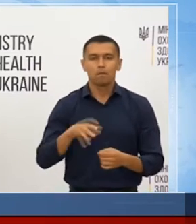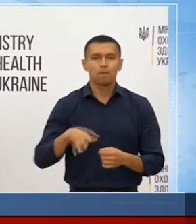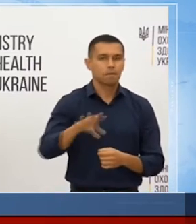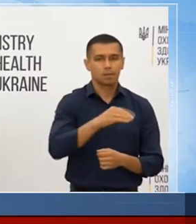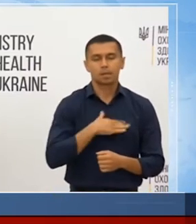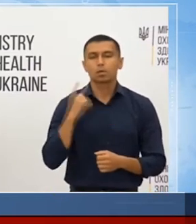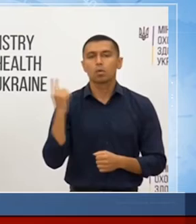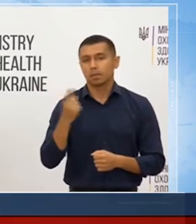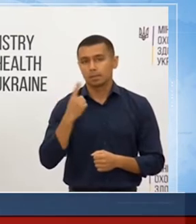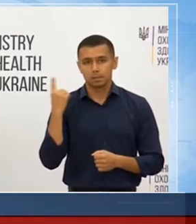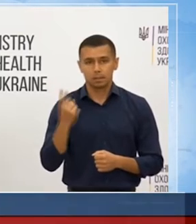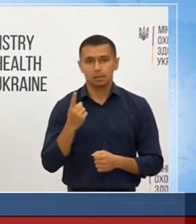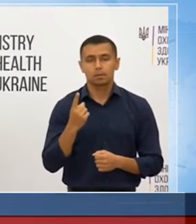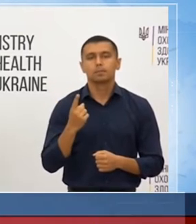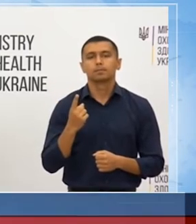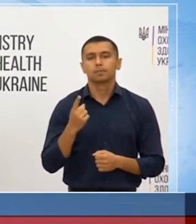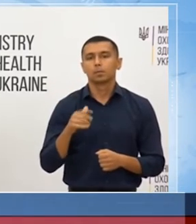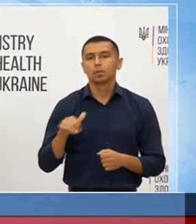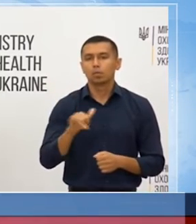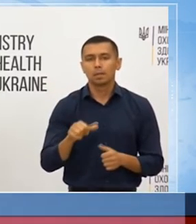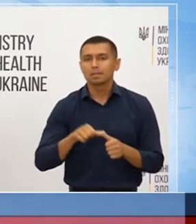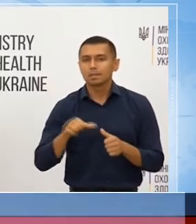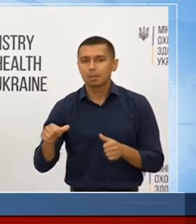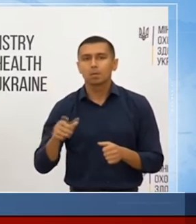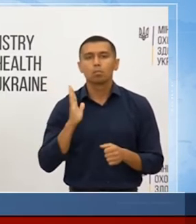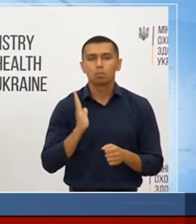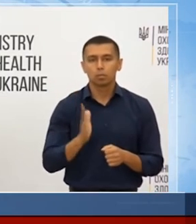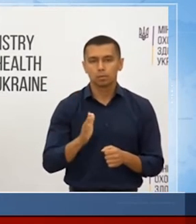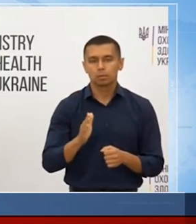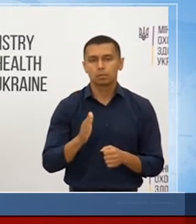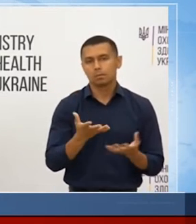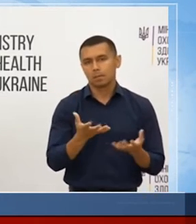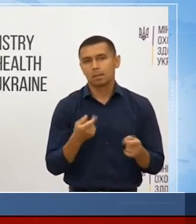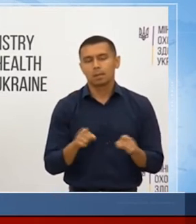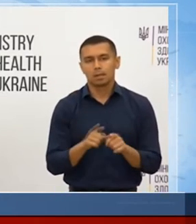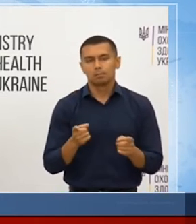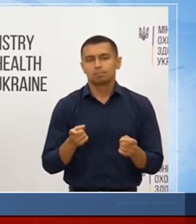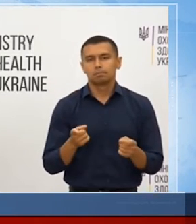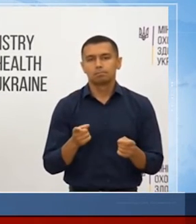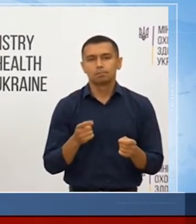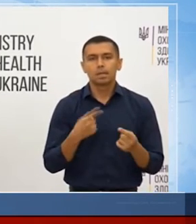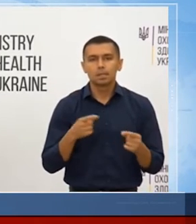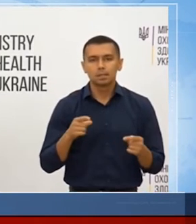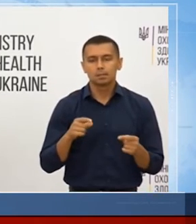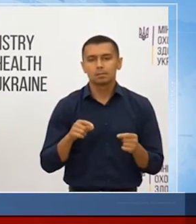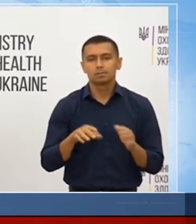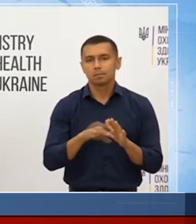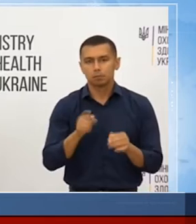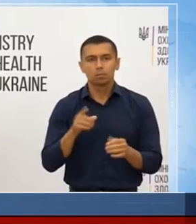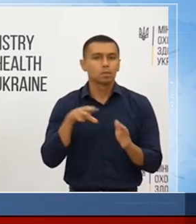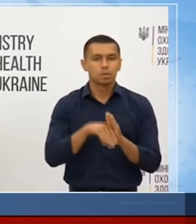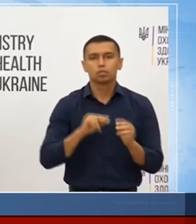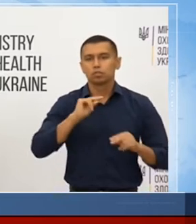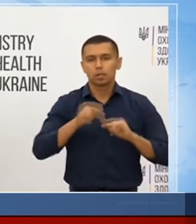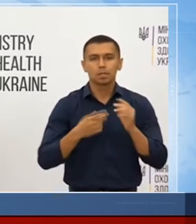всіх наших областях. Куди саме, тобто будуть братися такі об'єктивні критерії, і в тому числі і